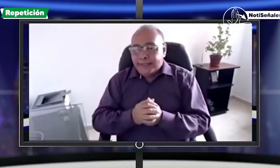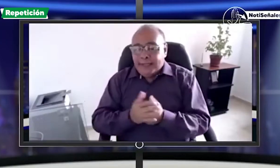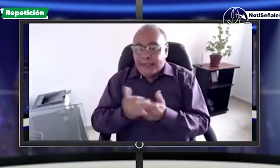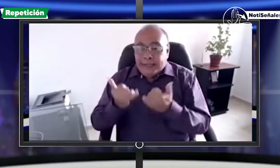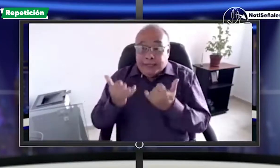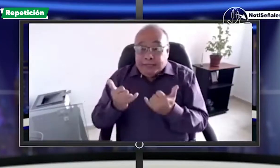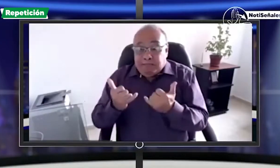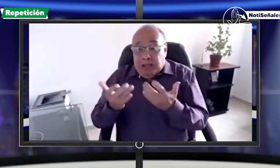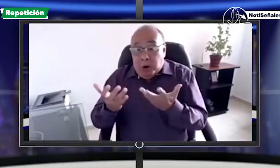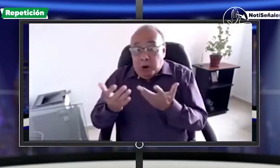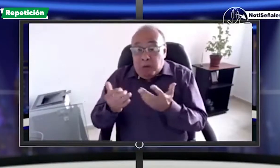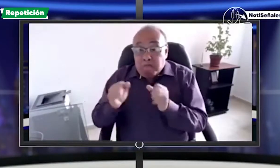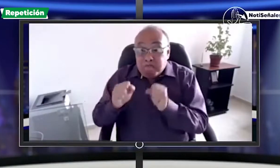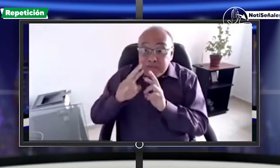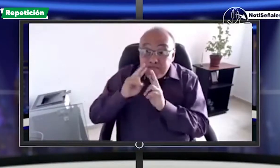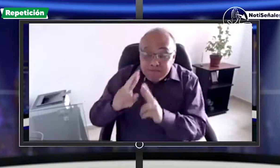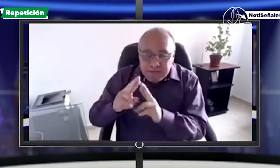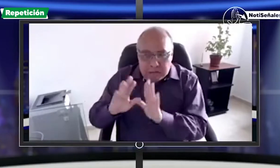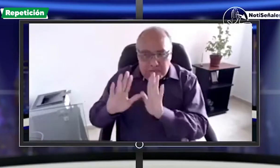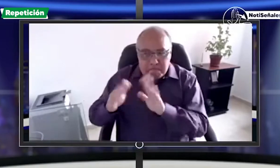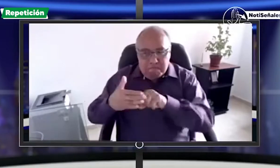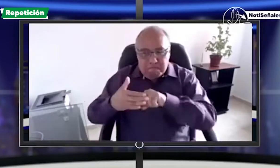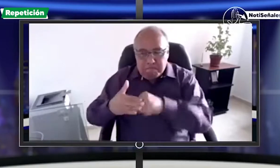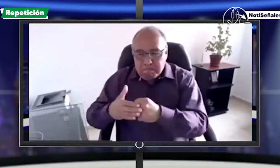Opiniones, sugerencias, etc.